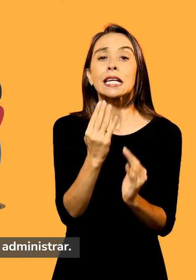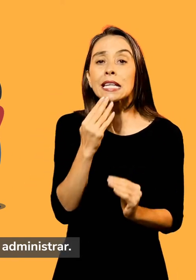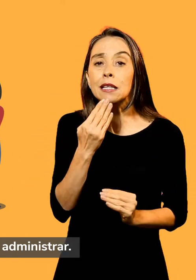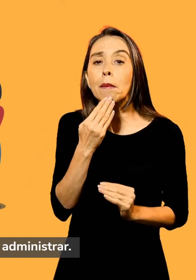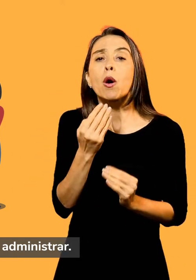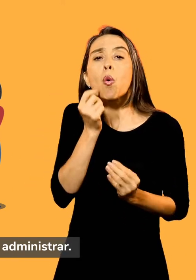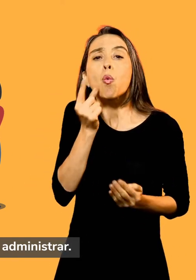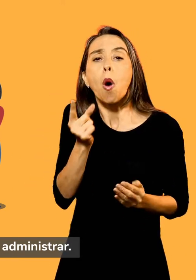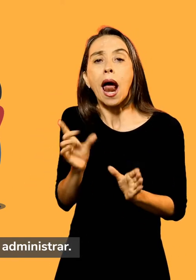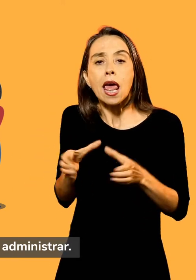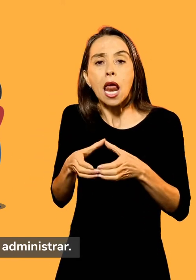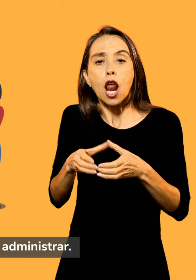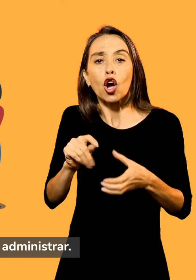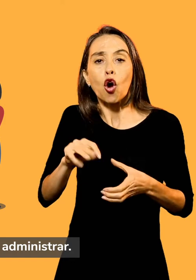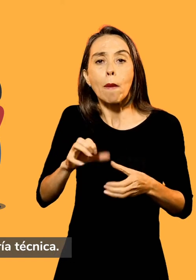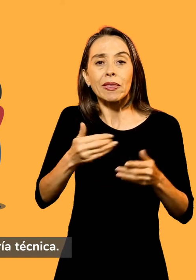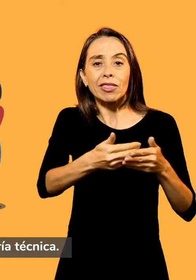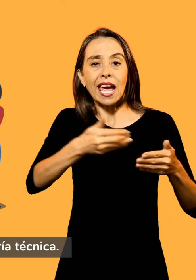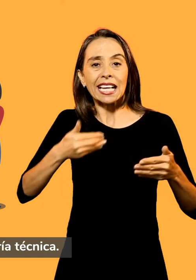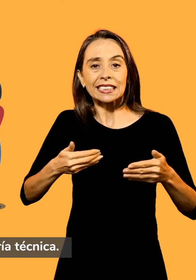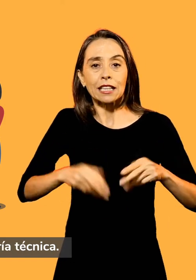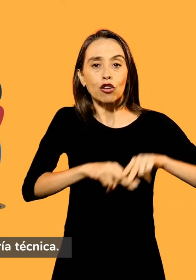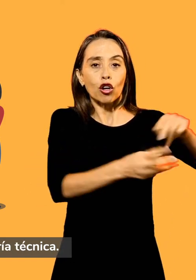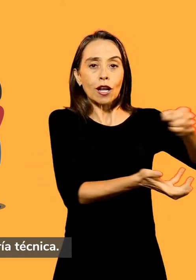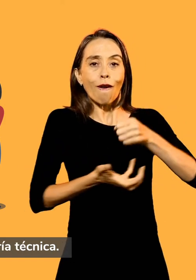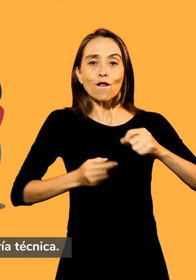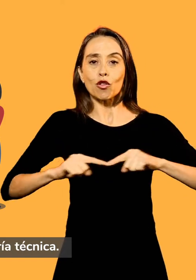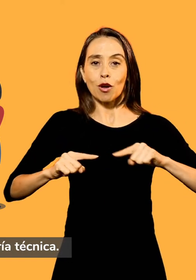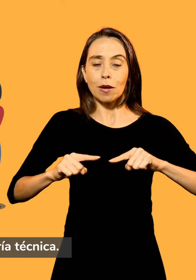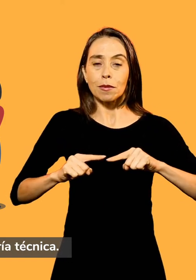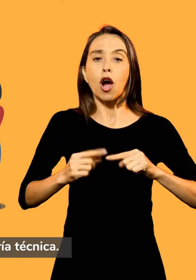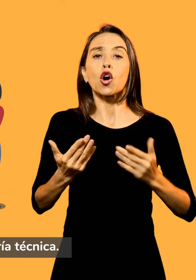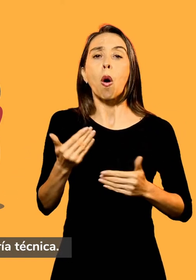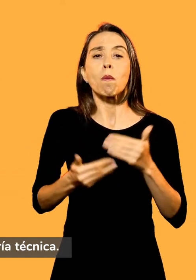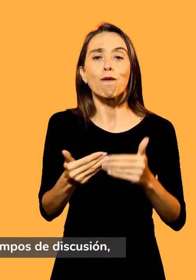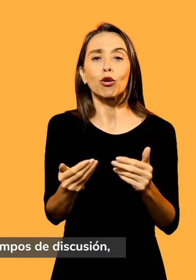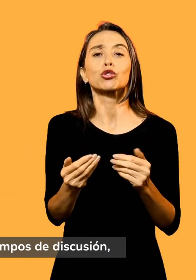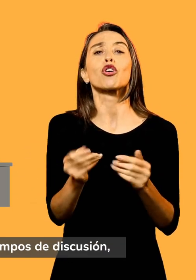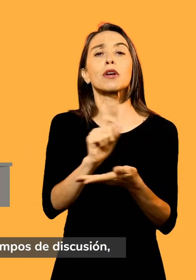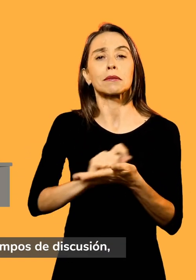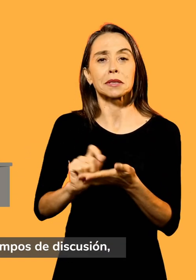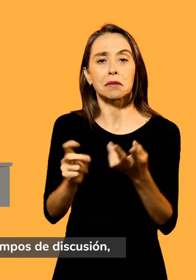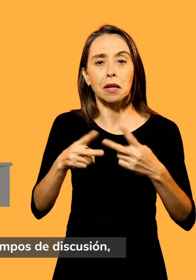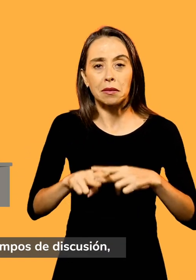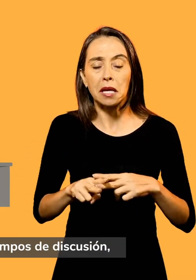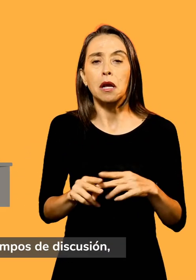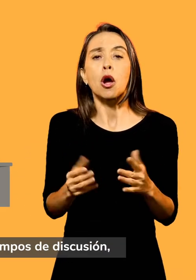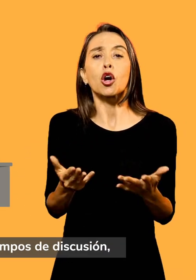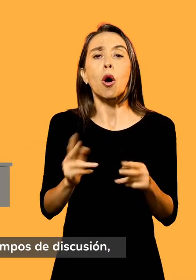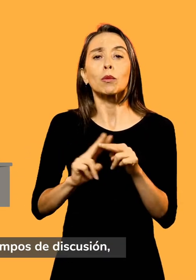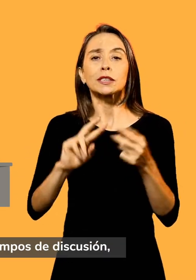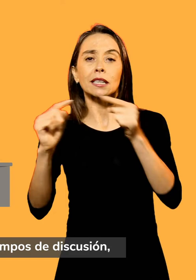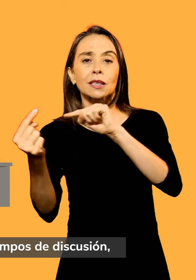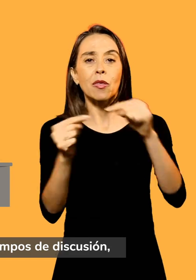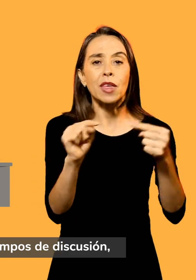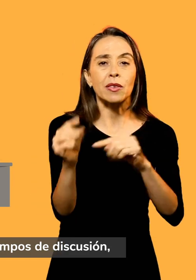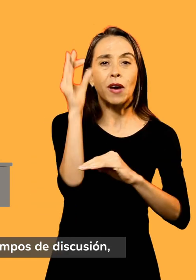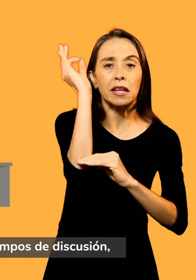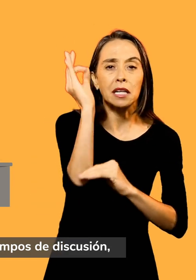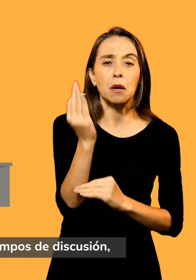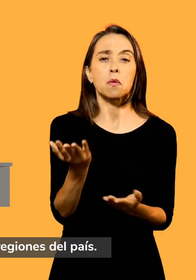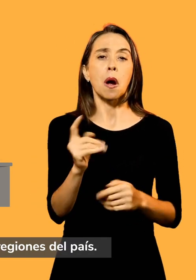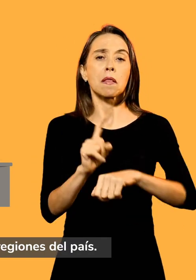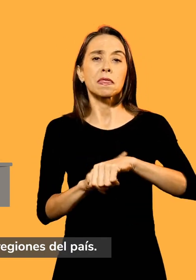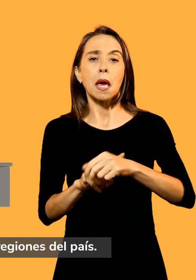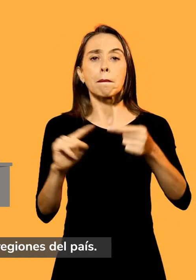que las va a administrar. El funcionamiento de la Secretaría Técnica, cómo se desarrollará el debate, los tiempos de